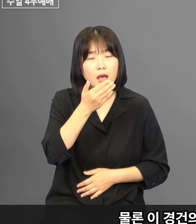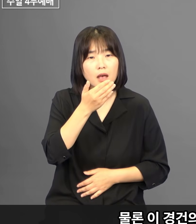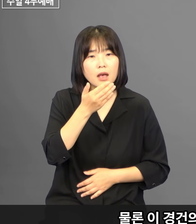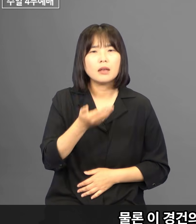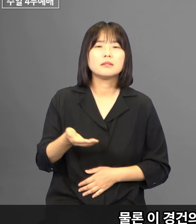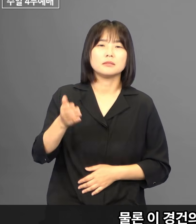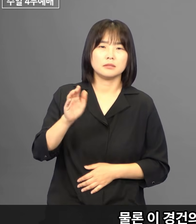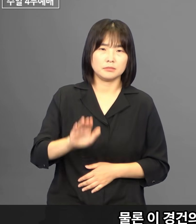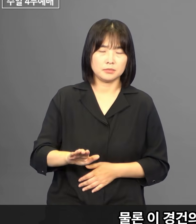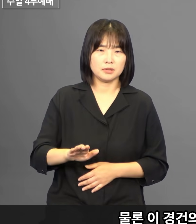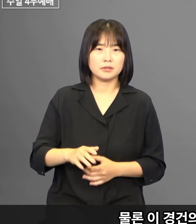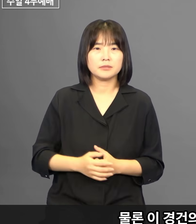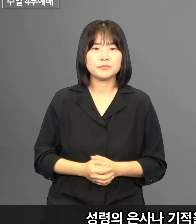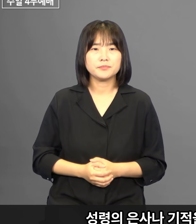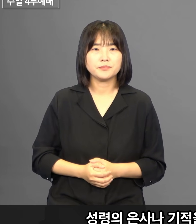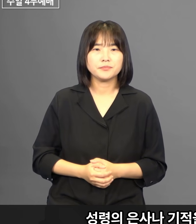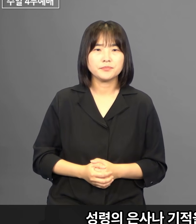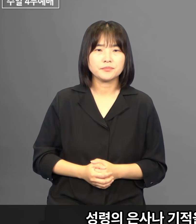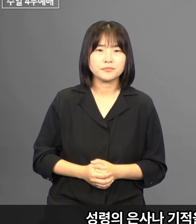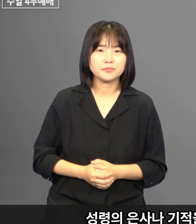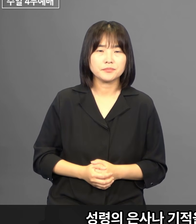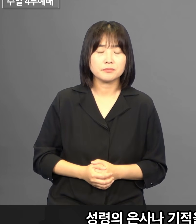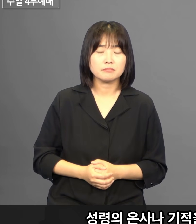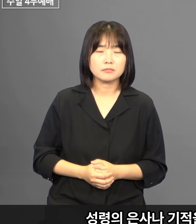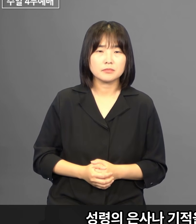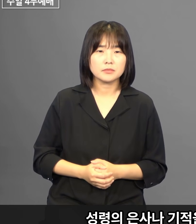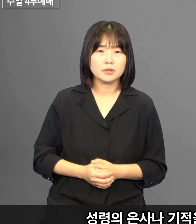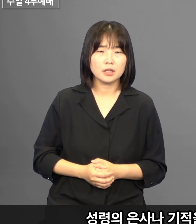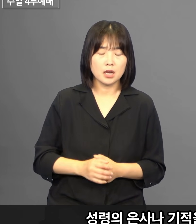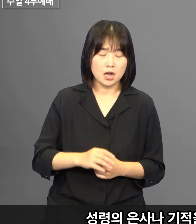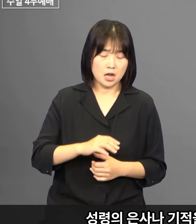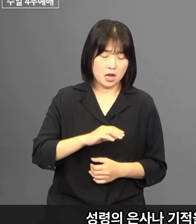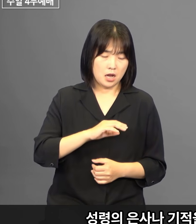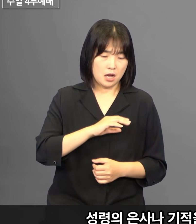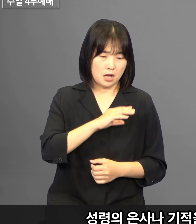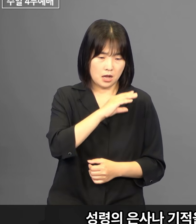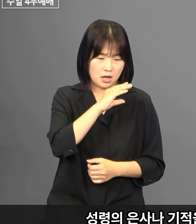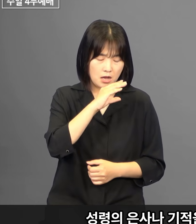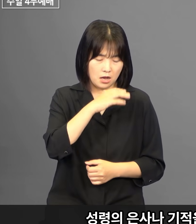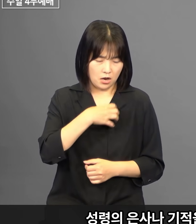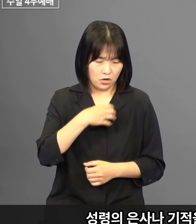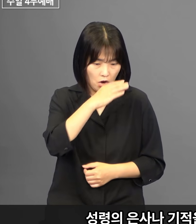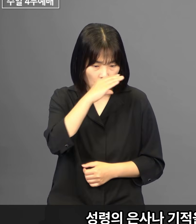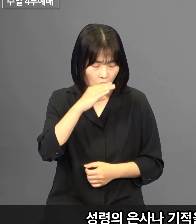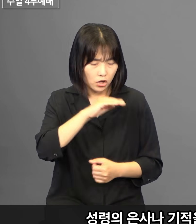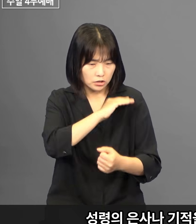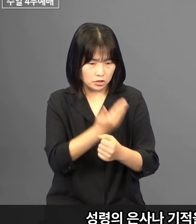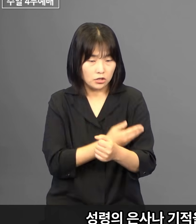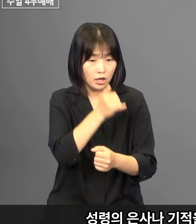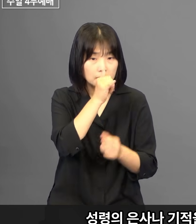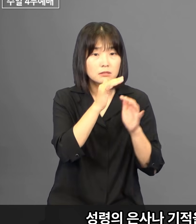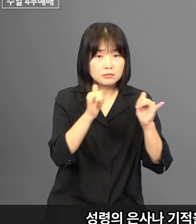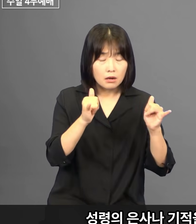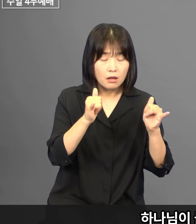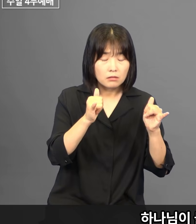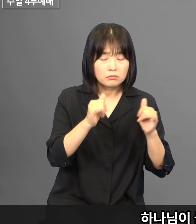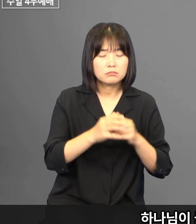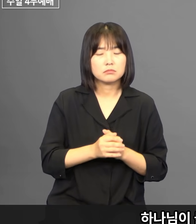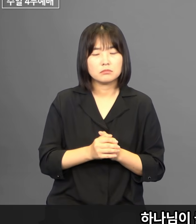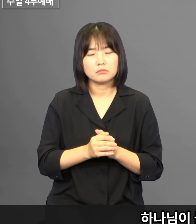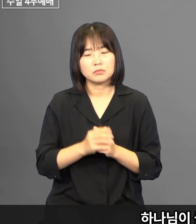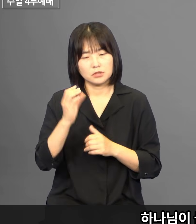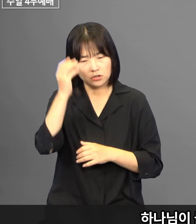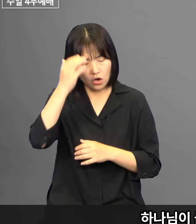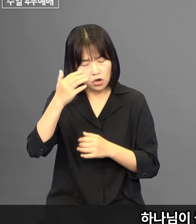능력이 있는 사람에게 성령의 은사나 기적을 행하는 능력이 다 소중해요.